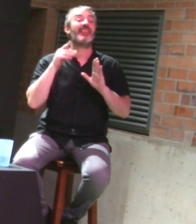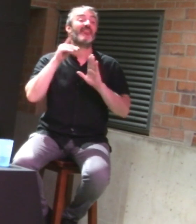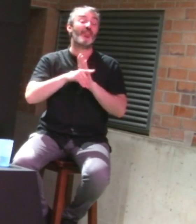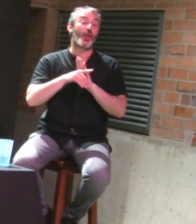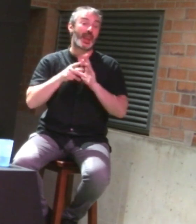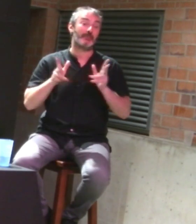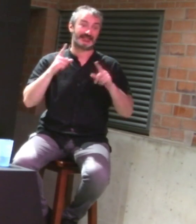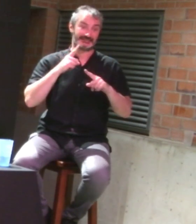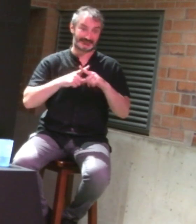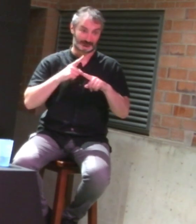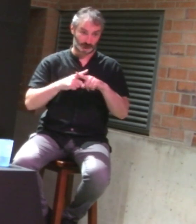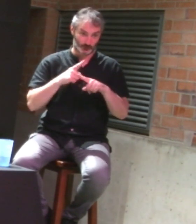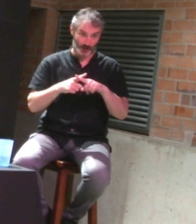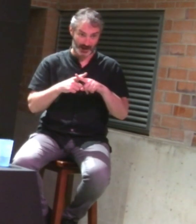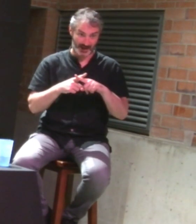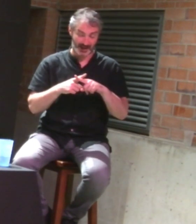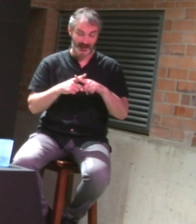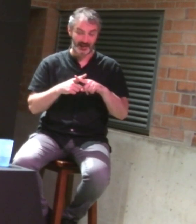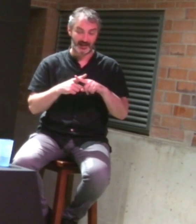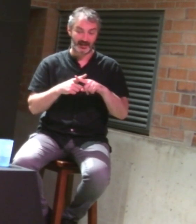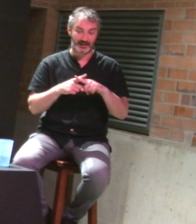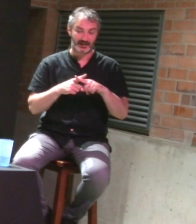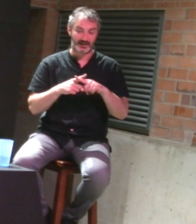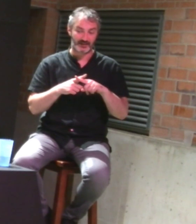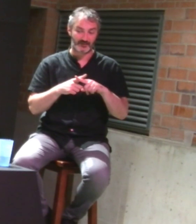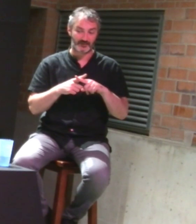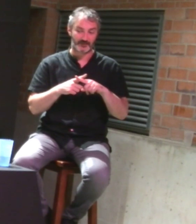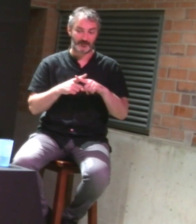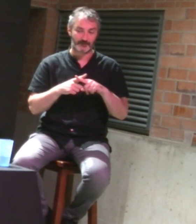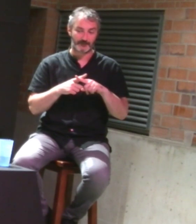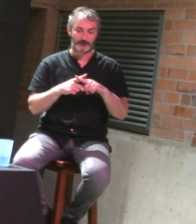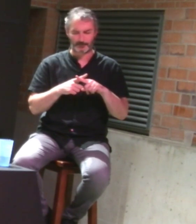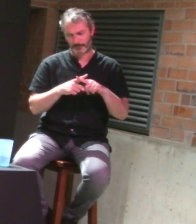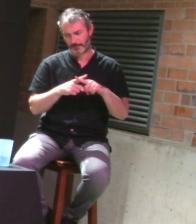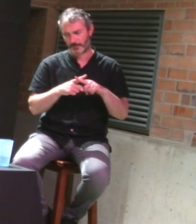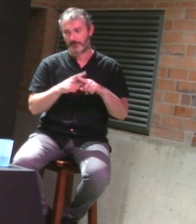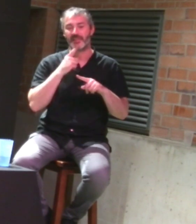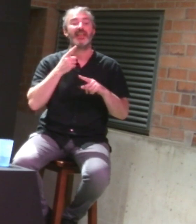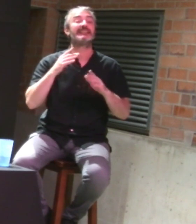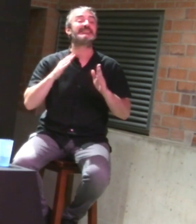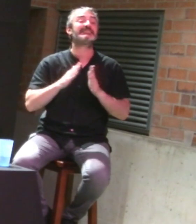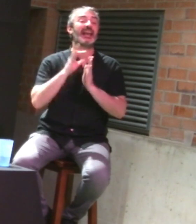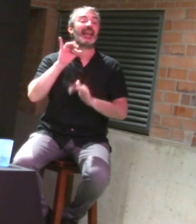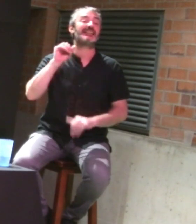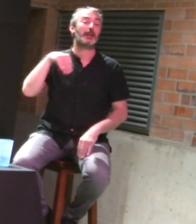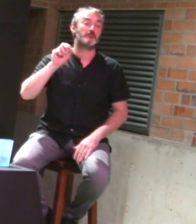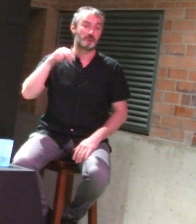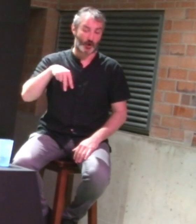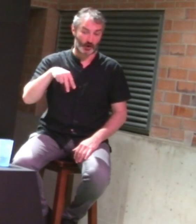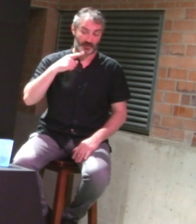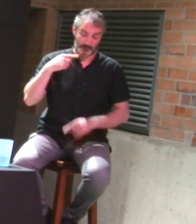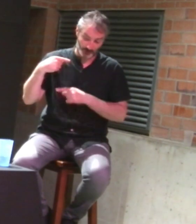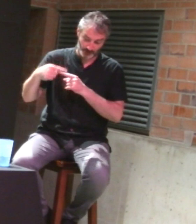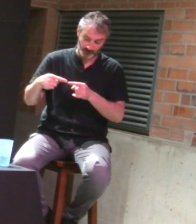partir dels utòpics, tant dels santsimonians com dels curieristes. Sant Simon no ho explicita mai, però els seus seguidors, sobretot,